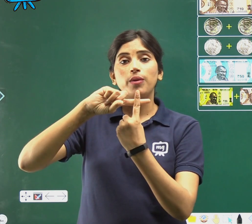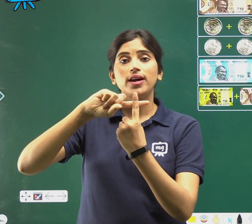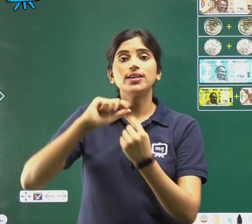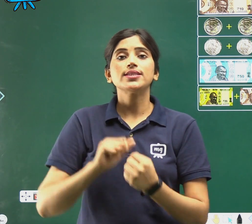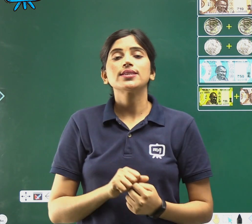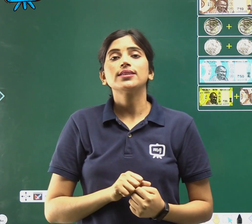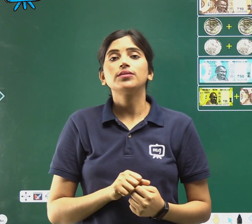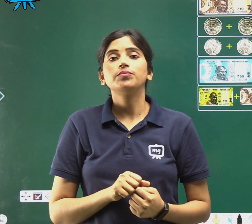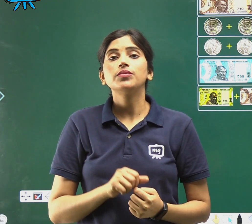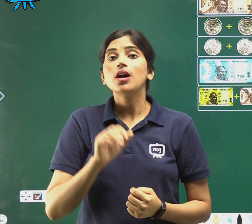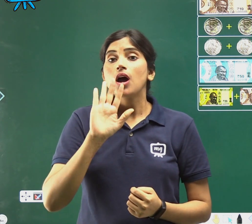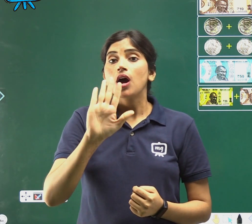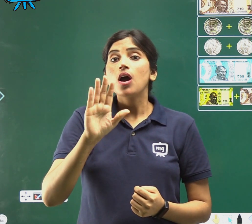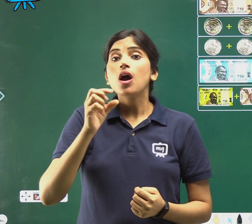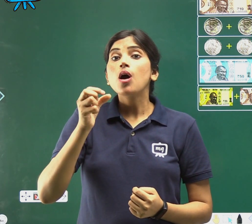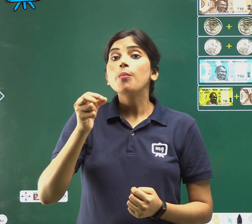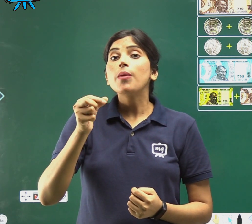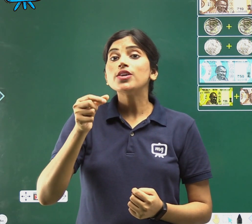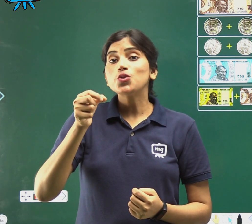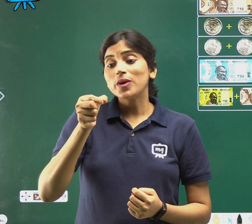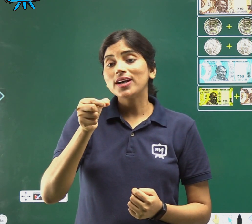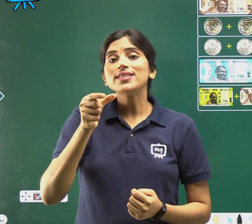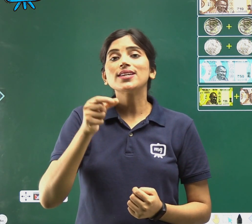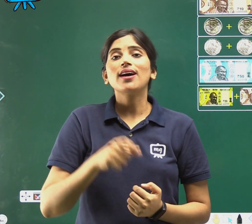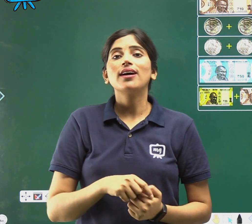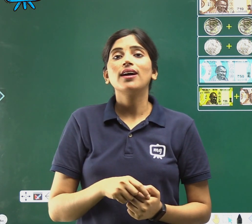प्लस 5 रुपए का सिक्का